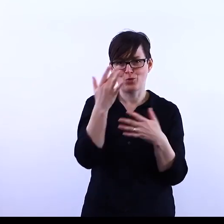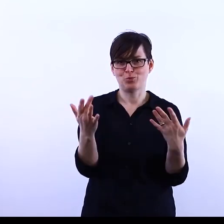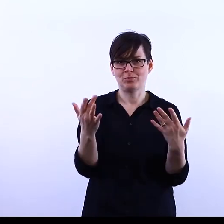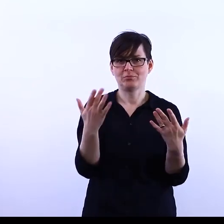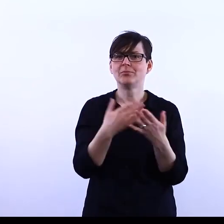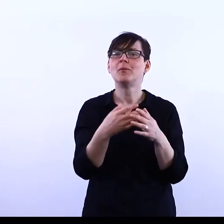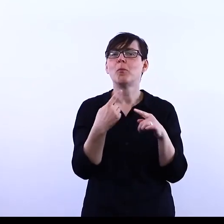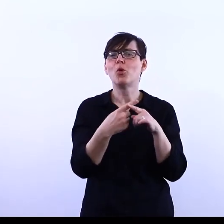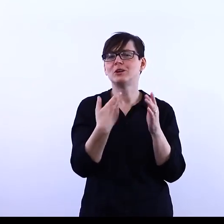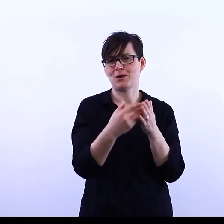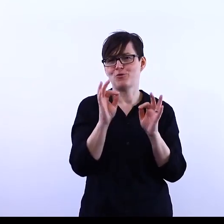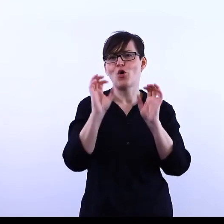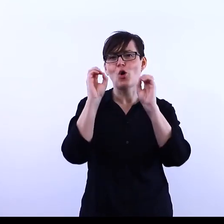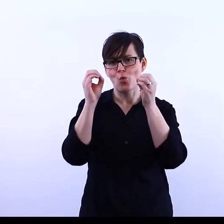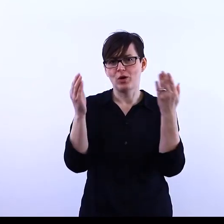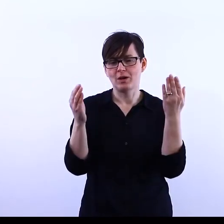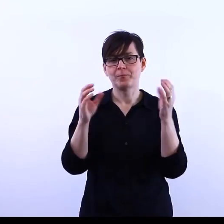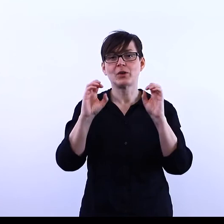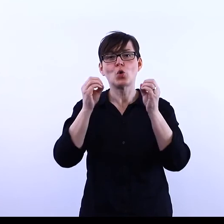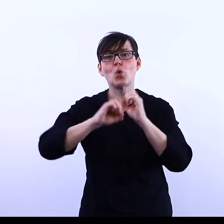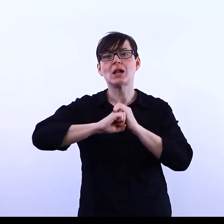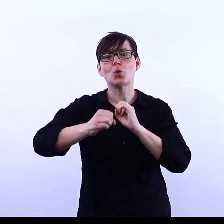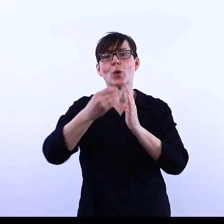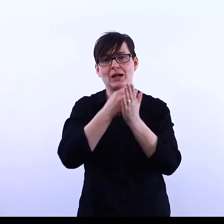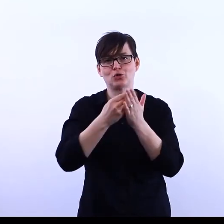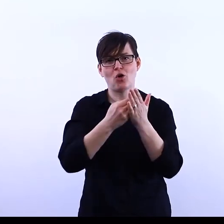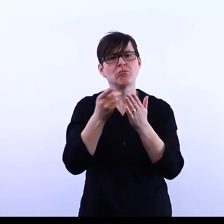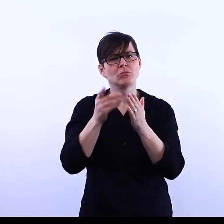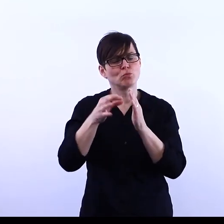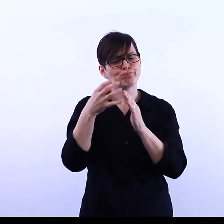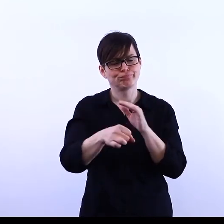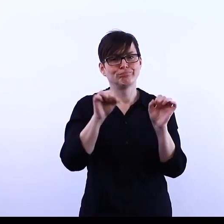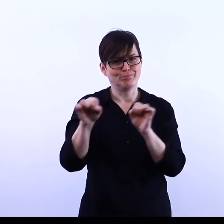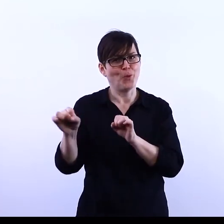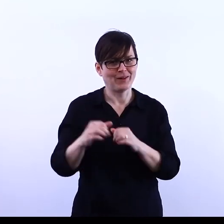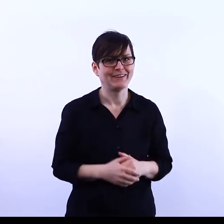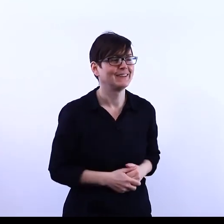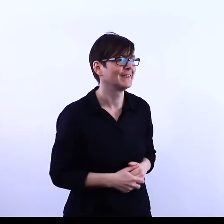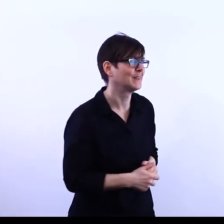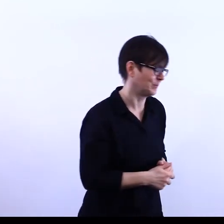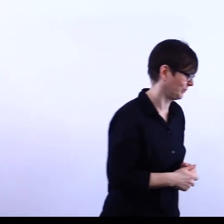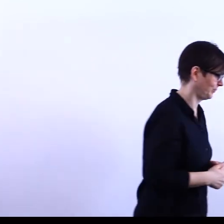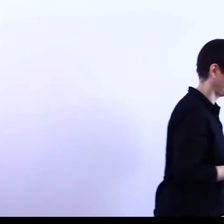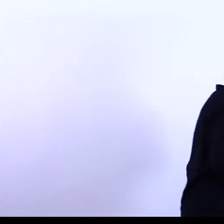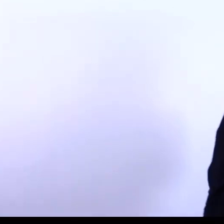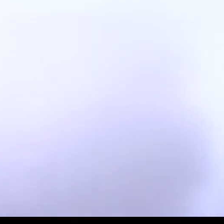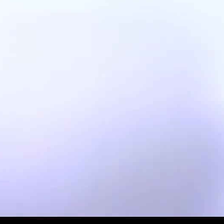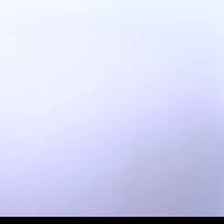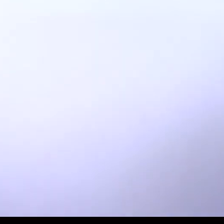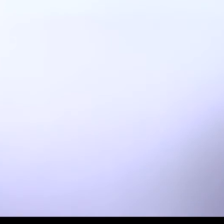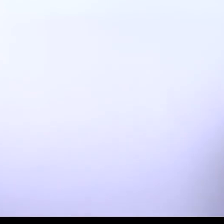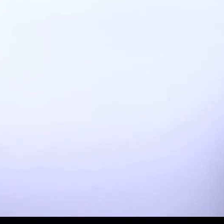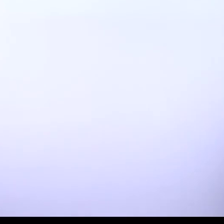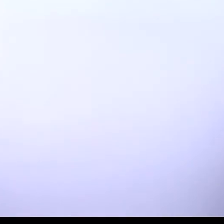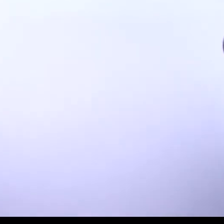Google-Beispiel, Google Quickdraw beispielsweise. Da kann man das dann gut nachvollziehen. Also ich glaube, die Begriffe werden bleiben. Wir brauchen nur mehr Erklärungen